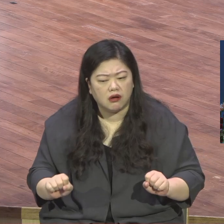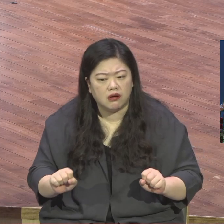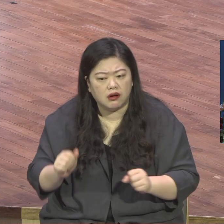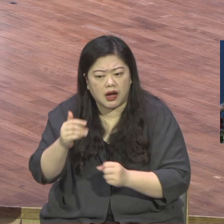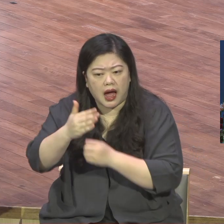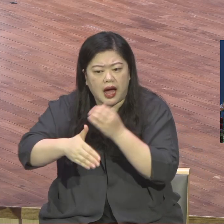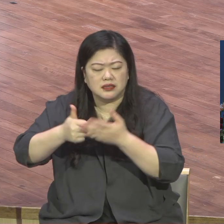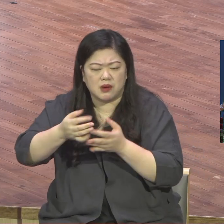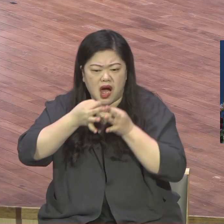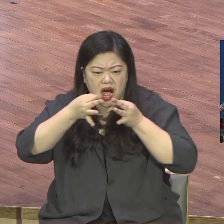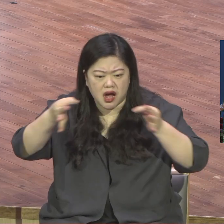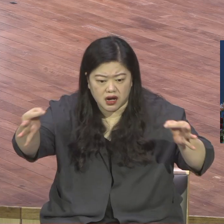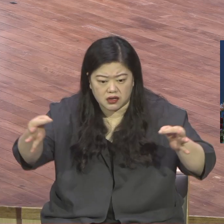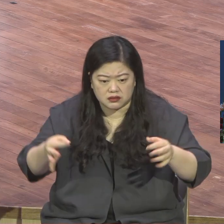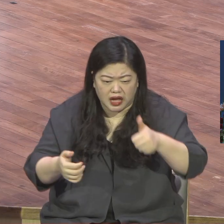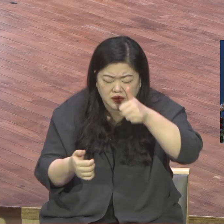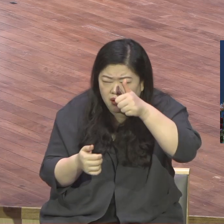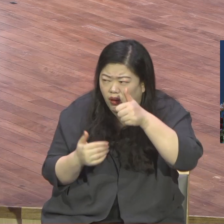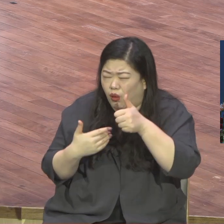두려워서 숨은 나이다.